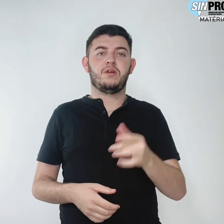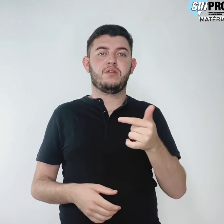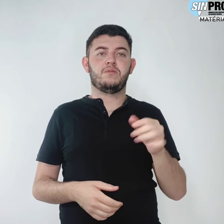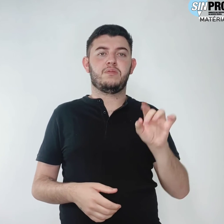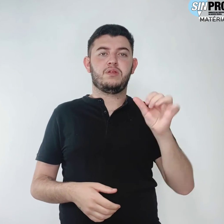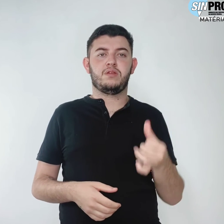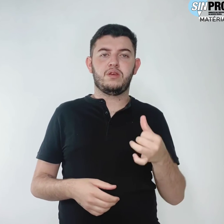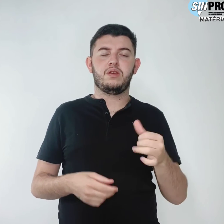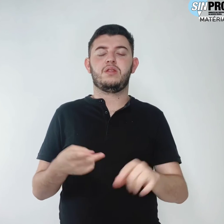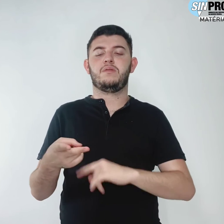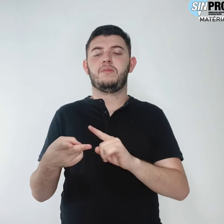95/2016 e